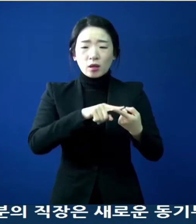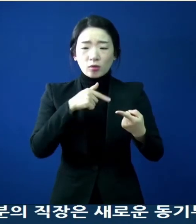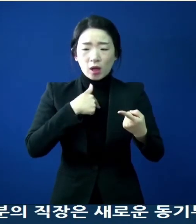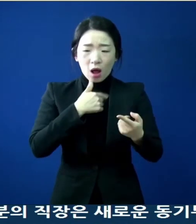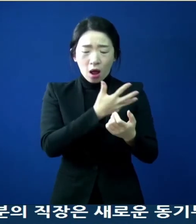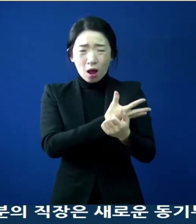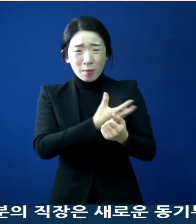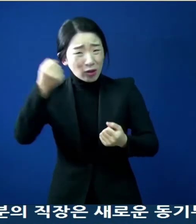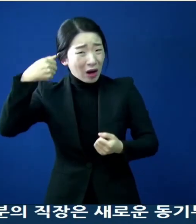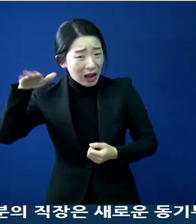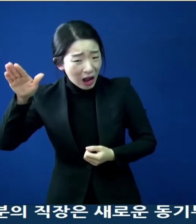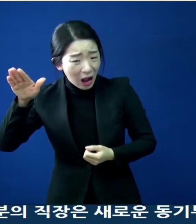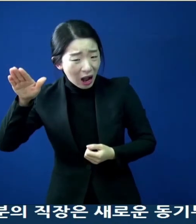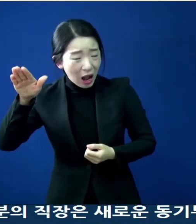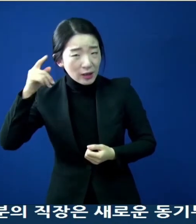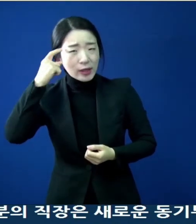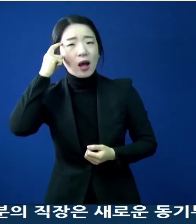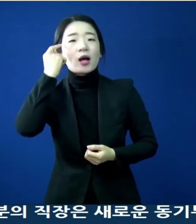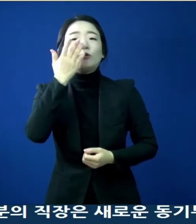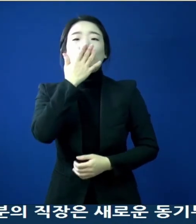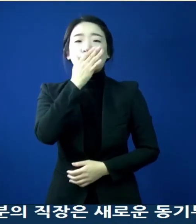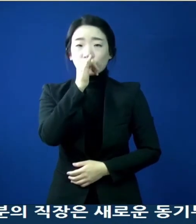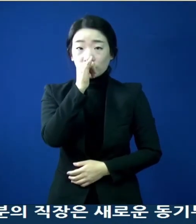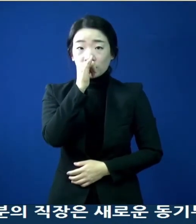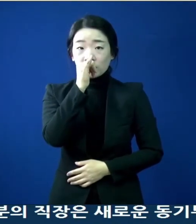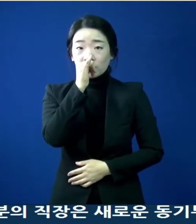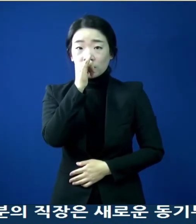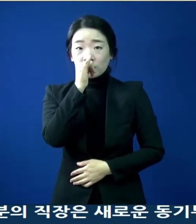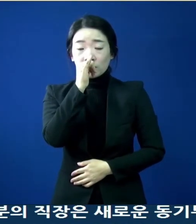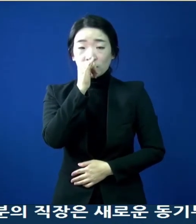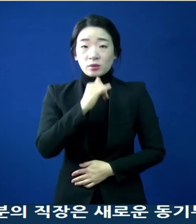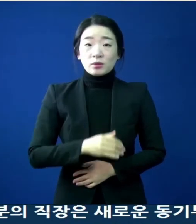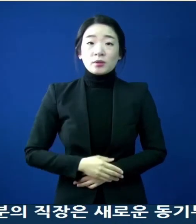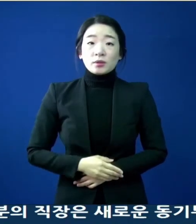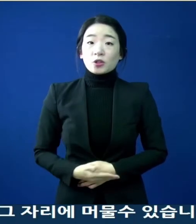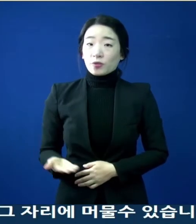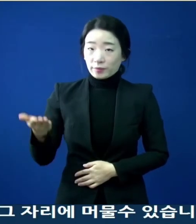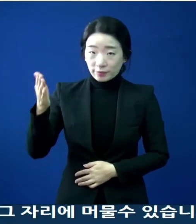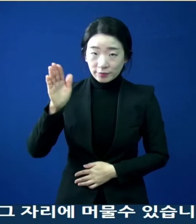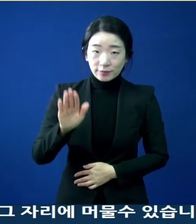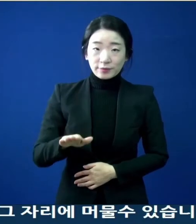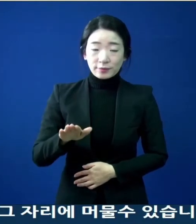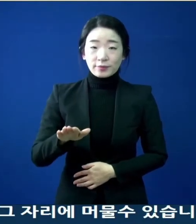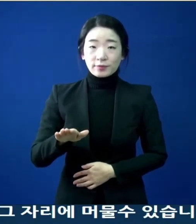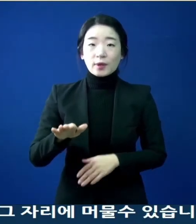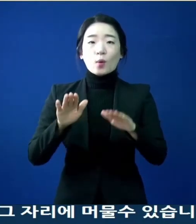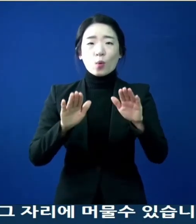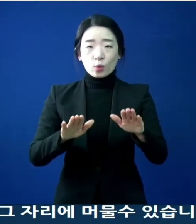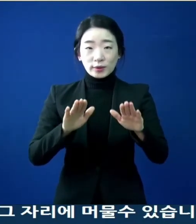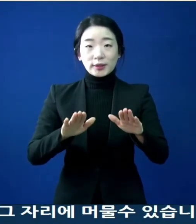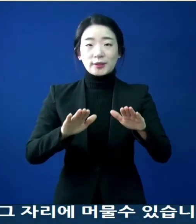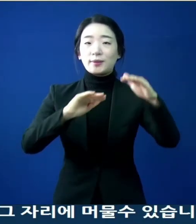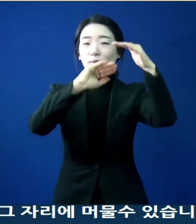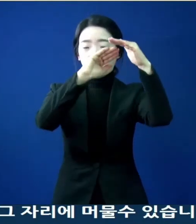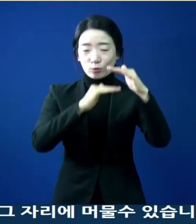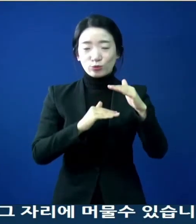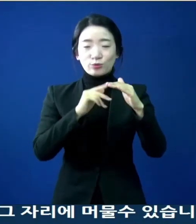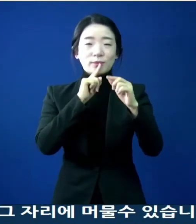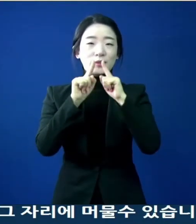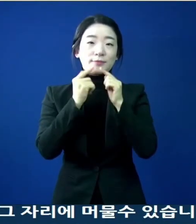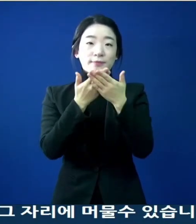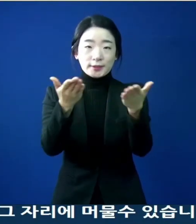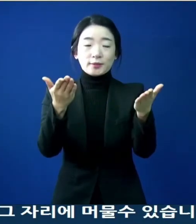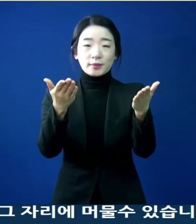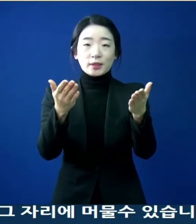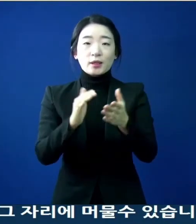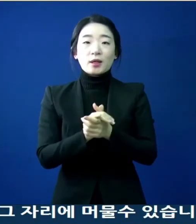아닌가 라고 생각할 수 있겠죠. 오늘 본문은 그럴 리 없다고 얘기합니다.